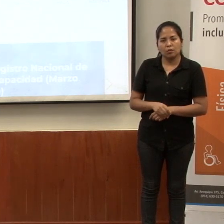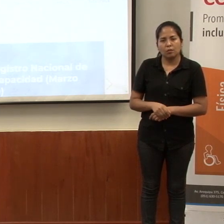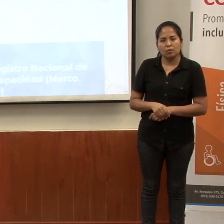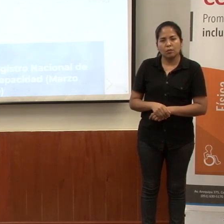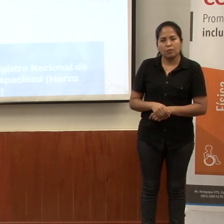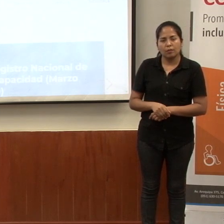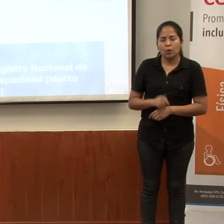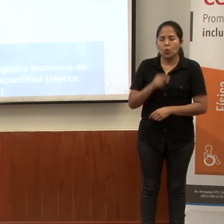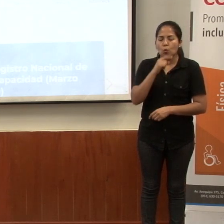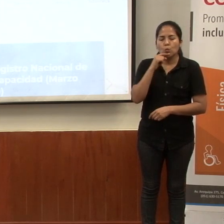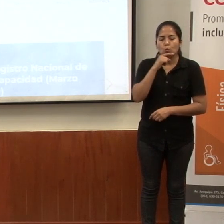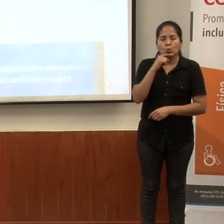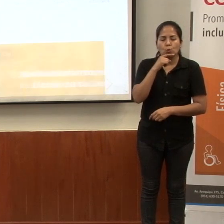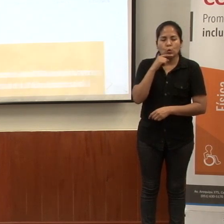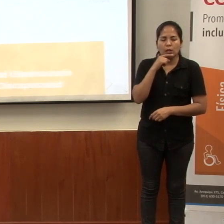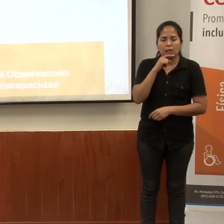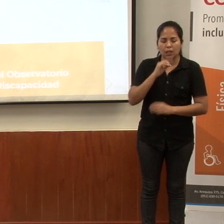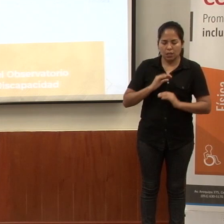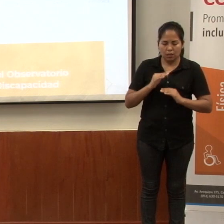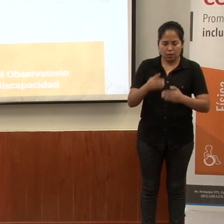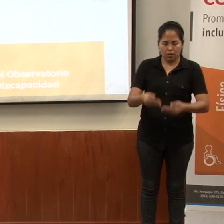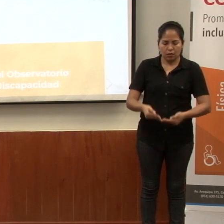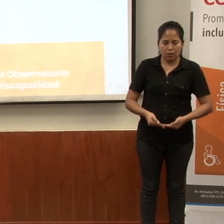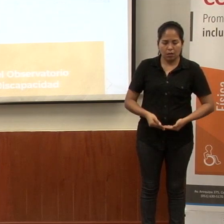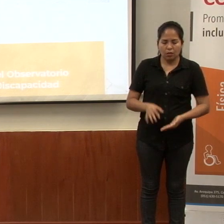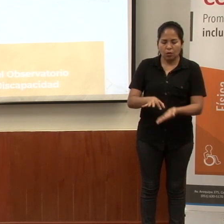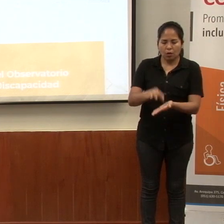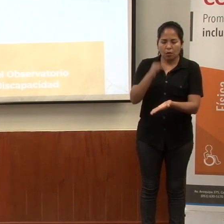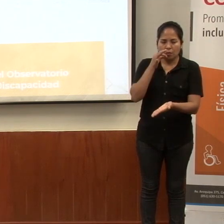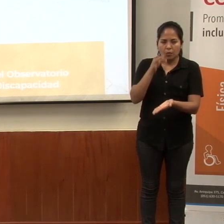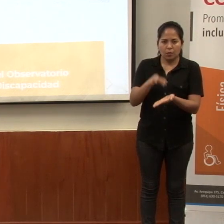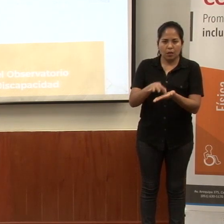Tomo una medicina, Trirosol, algo así.